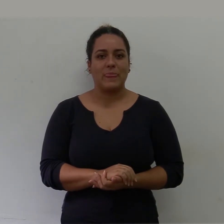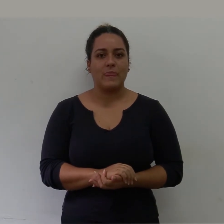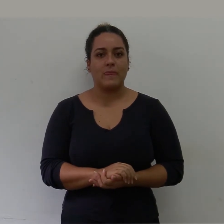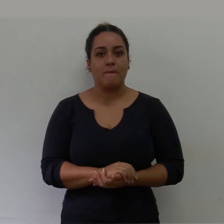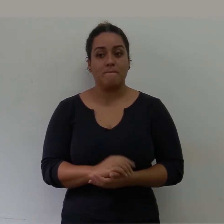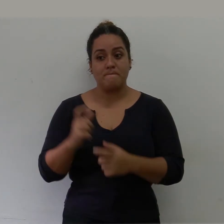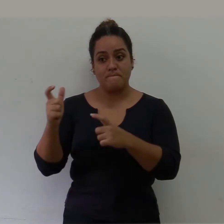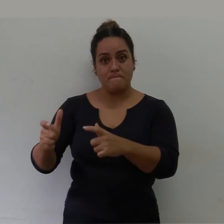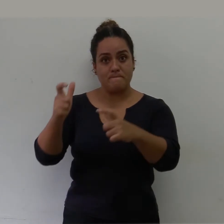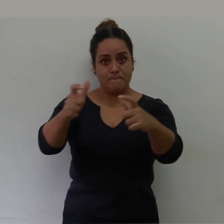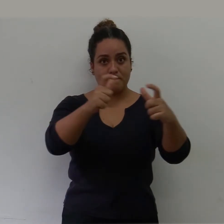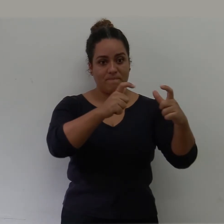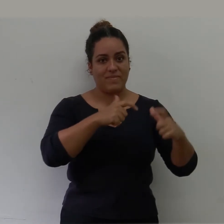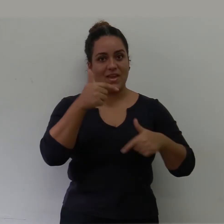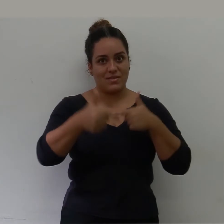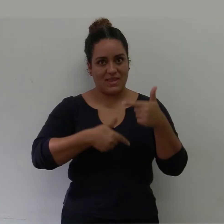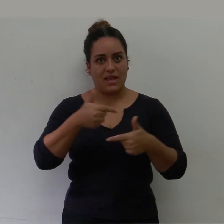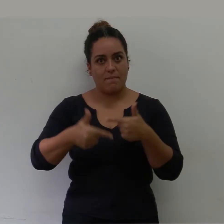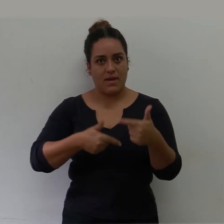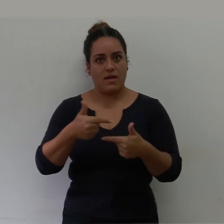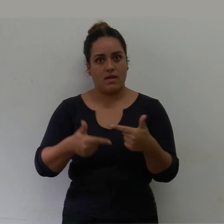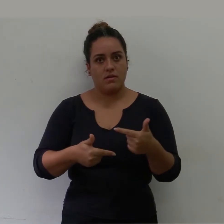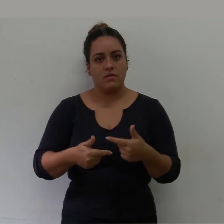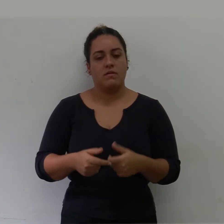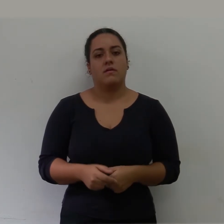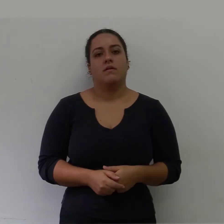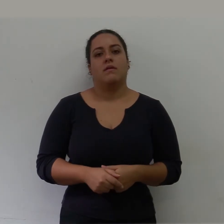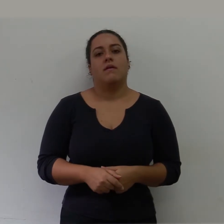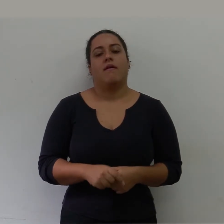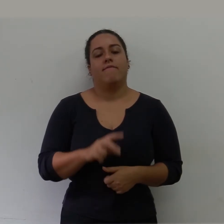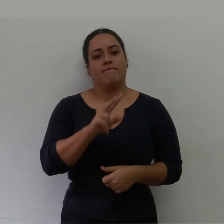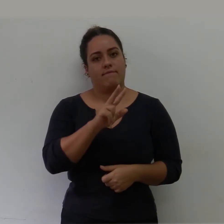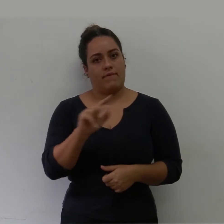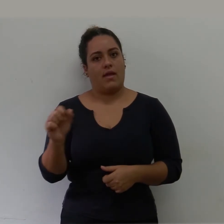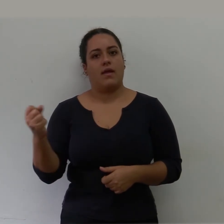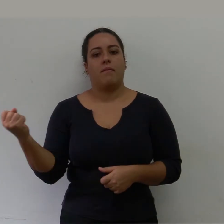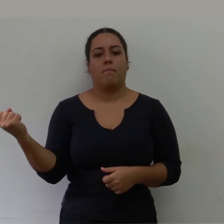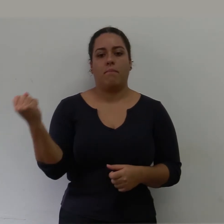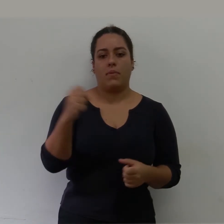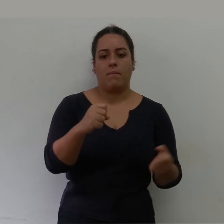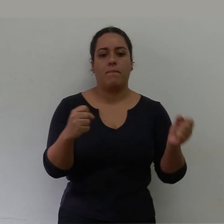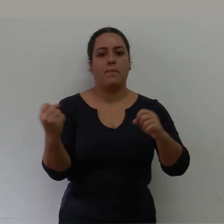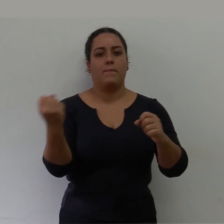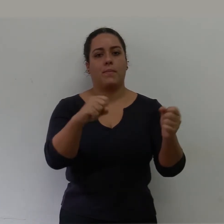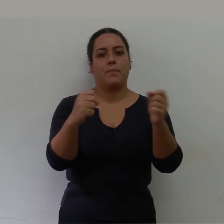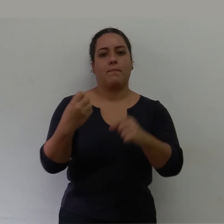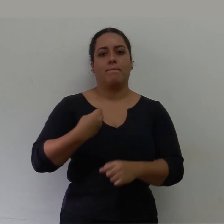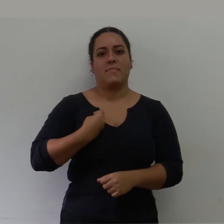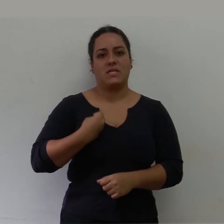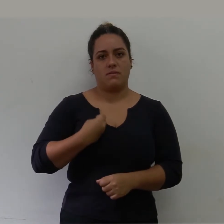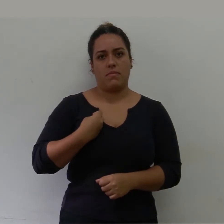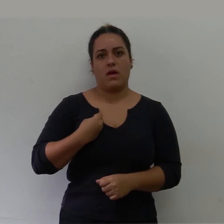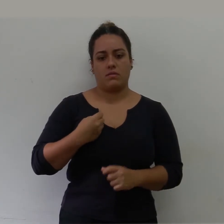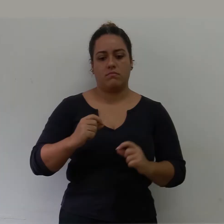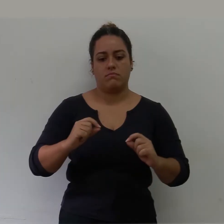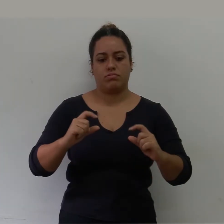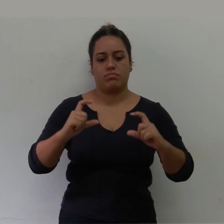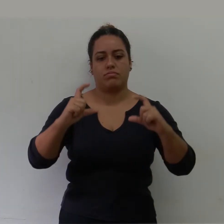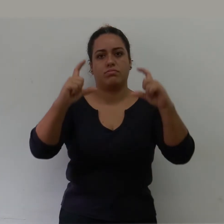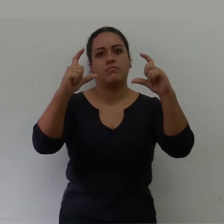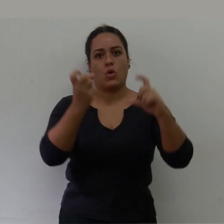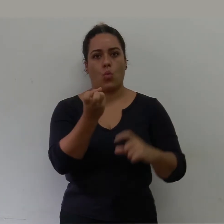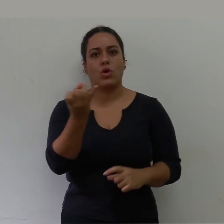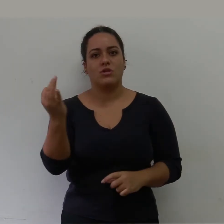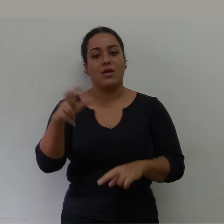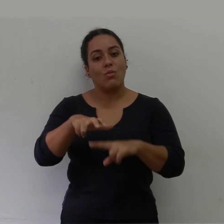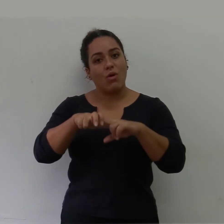Os postos de trabalho, obviamente que eles estão sendo ocupados em maior número do que já foram, justamente por